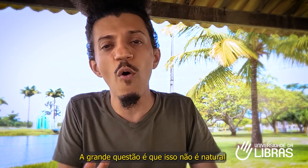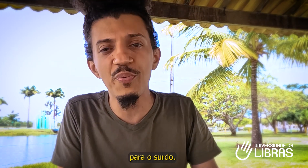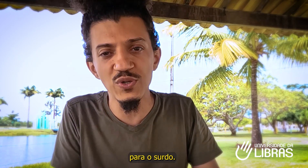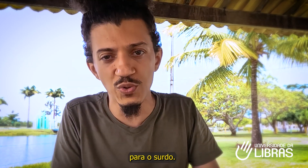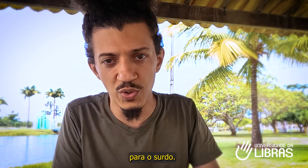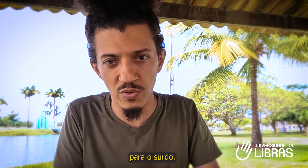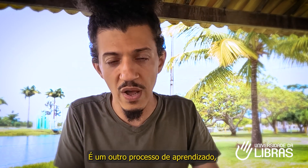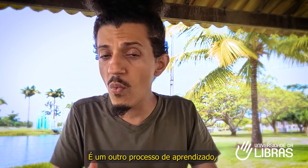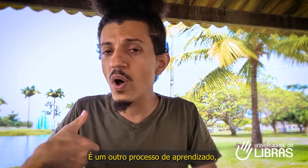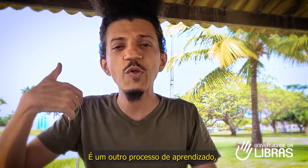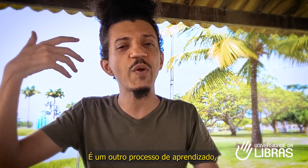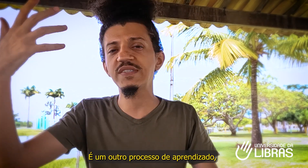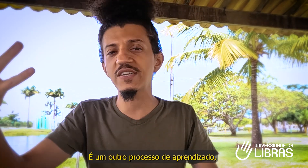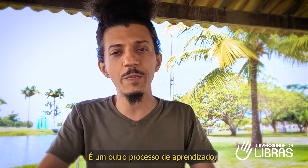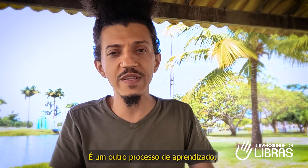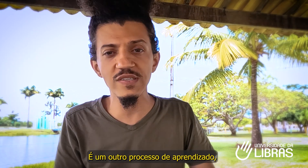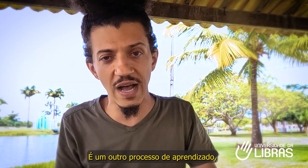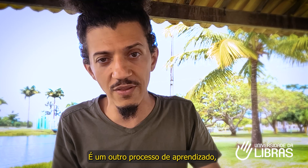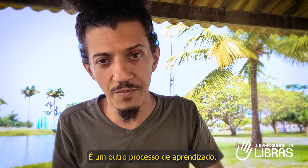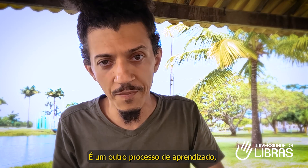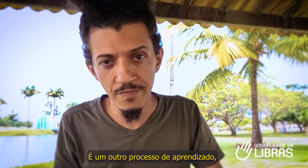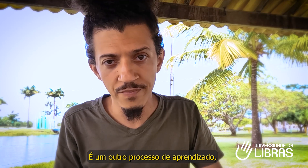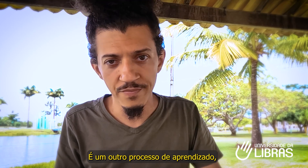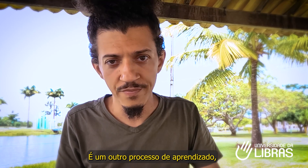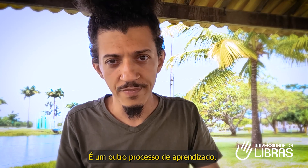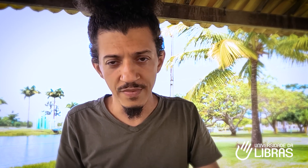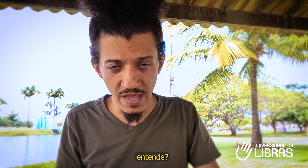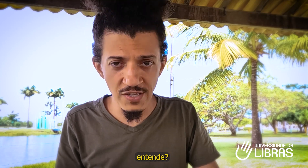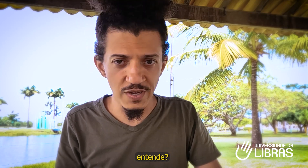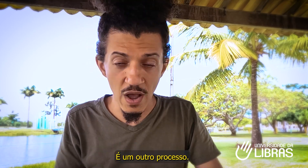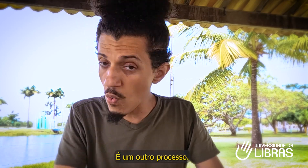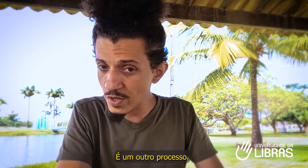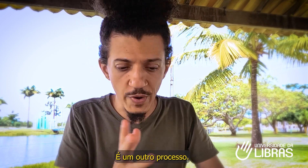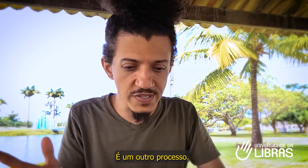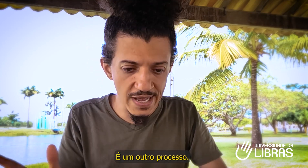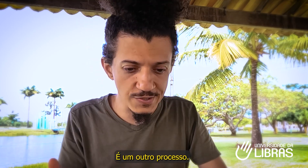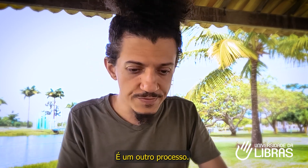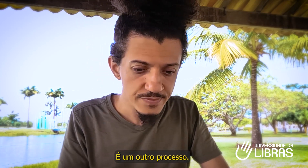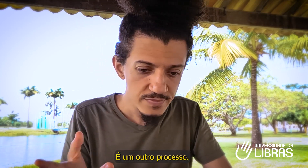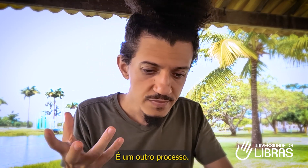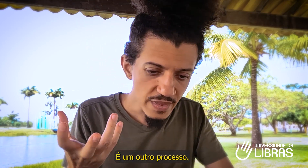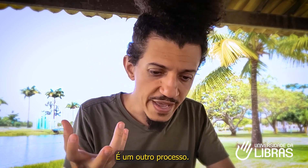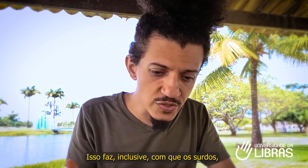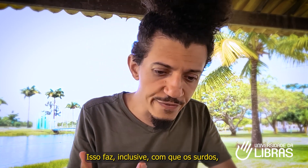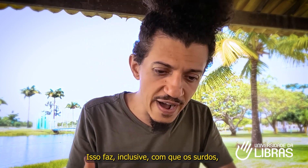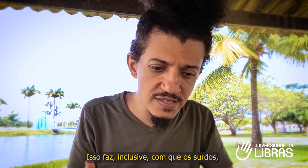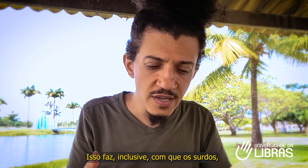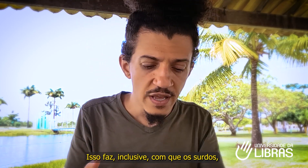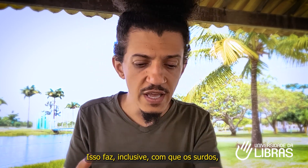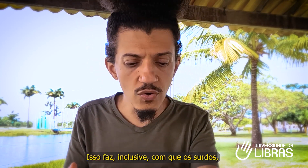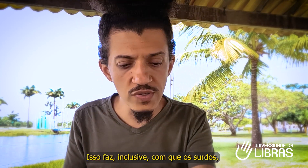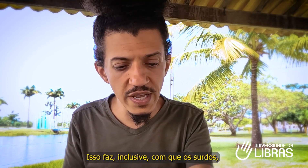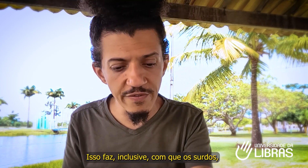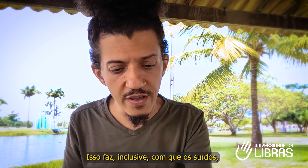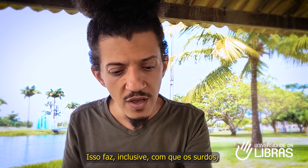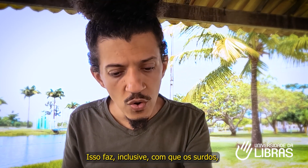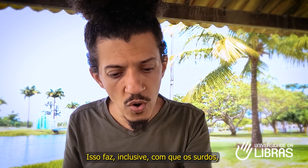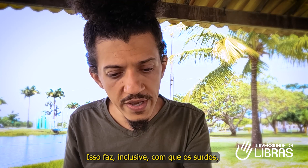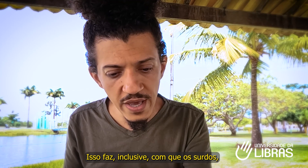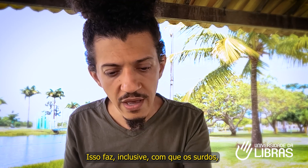para o surdo. É um outro processo de aprendizado. Entende? É um outro processo. Isso faz, inclusive, com que